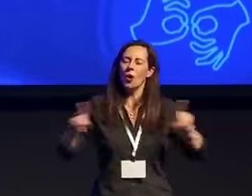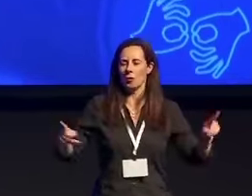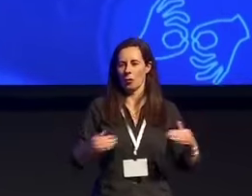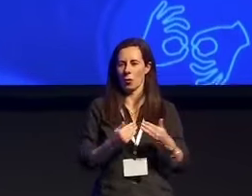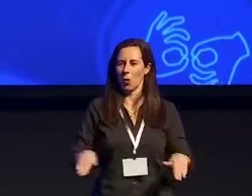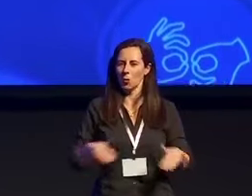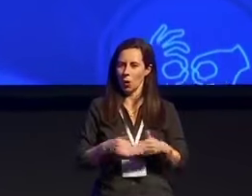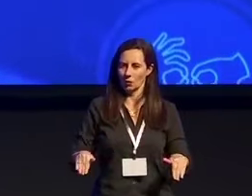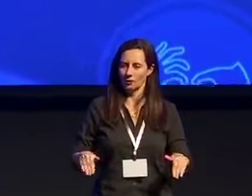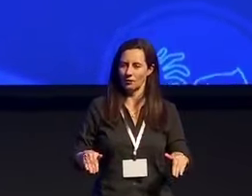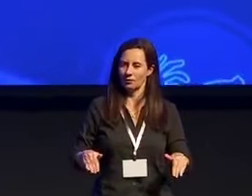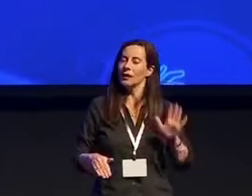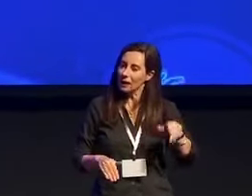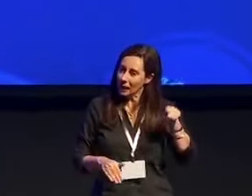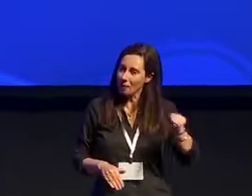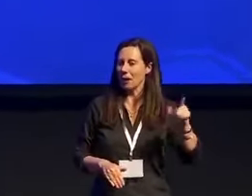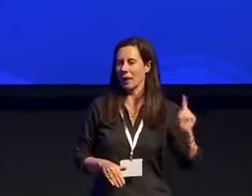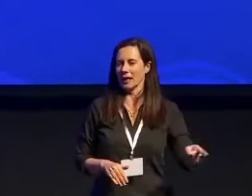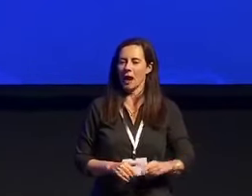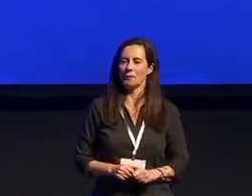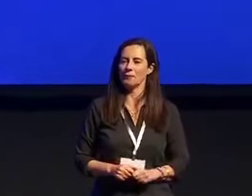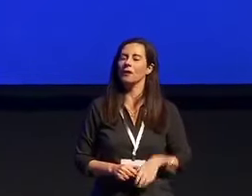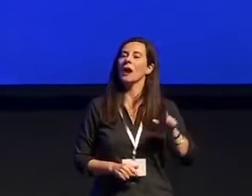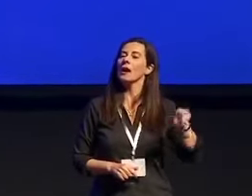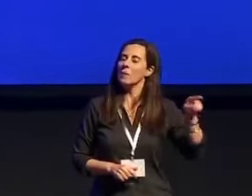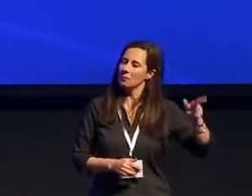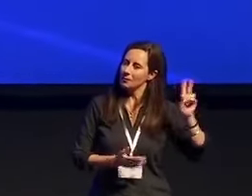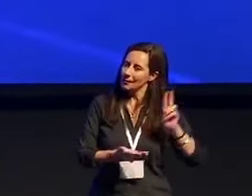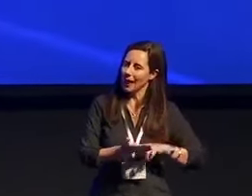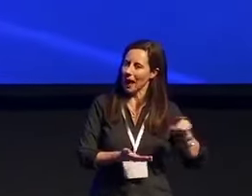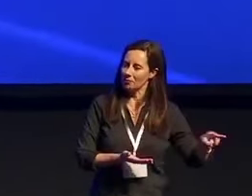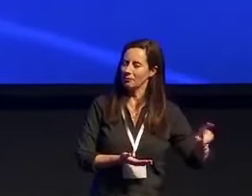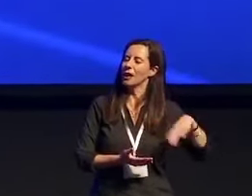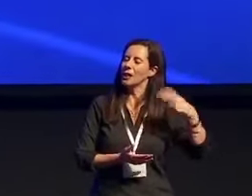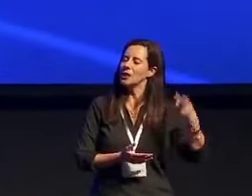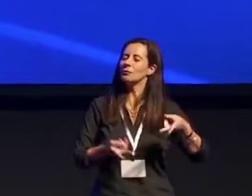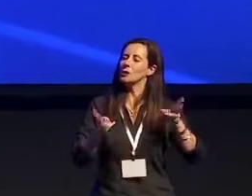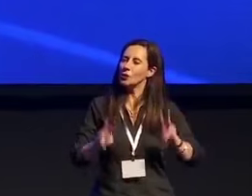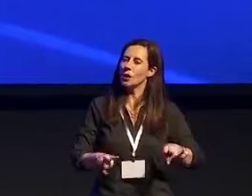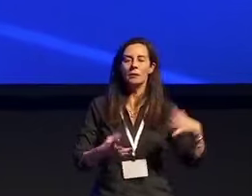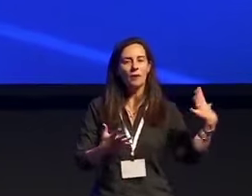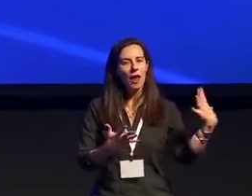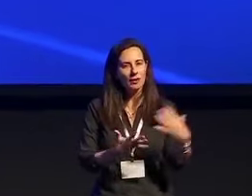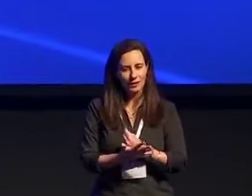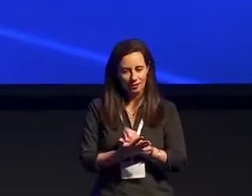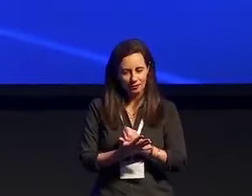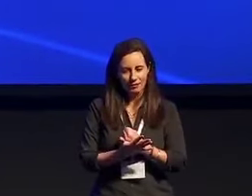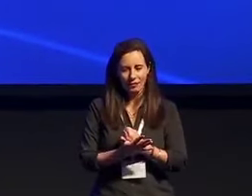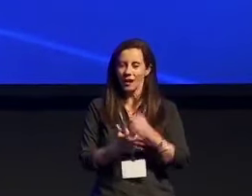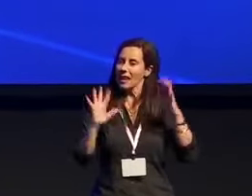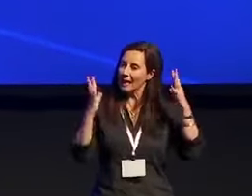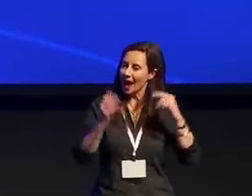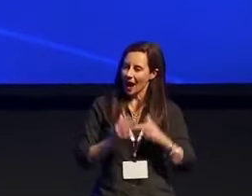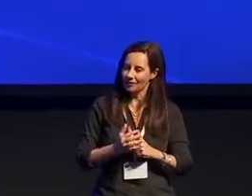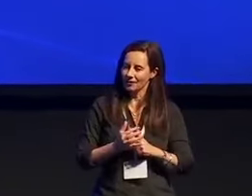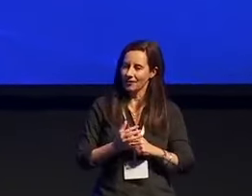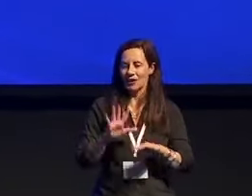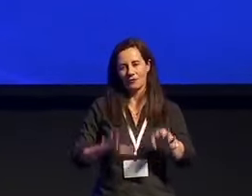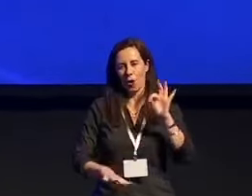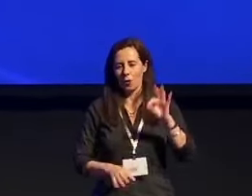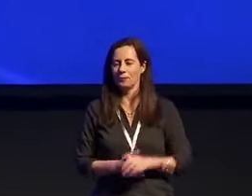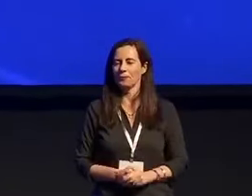סוגי המוגבלות, כי גם להם מגיע. גם הם זכאים להיות מסוגלים להצליח, להתלהב,